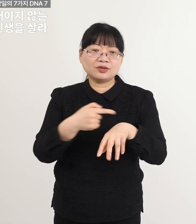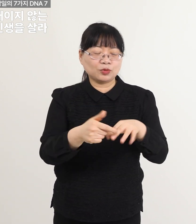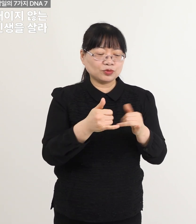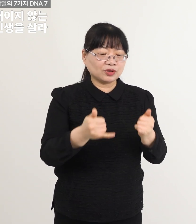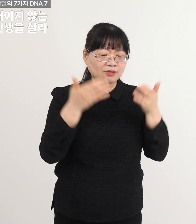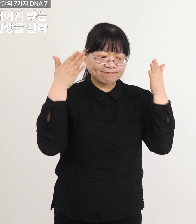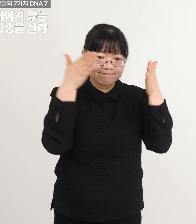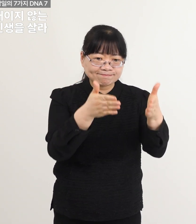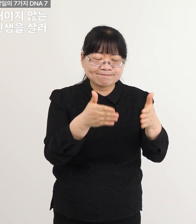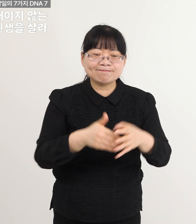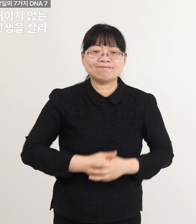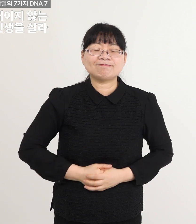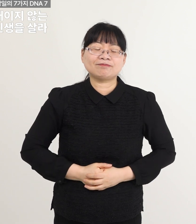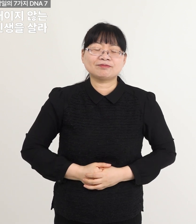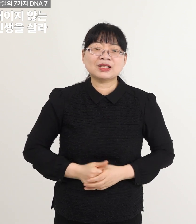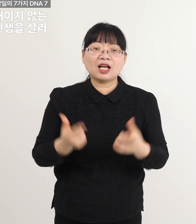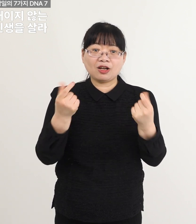향한.